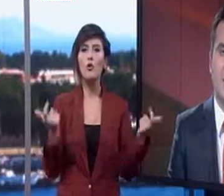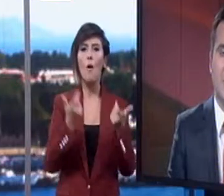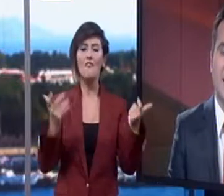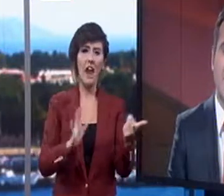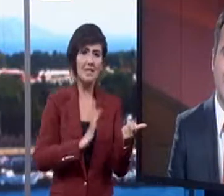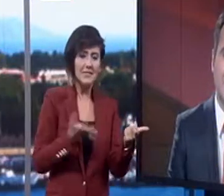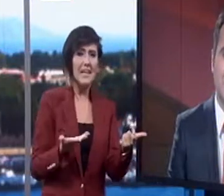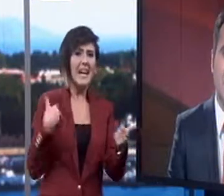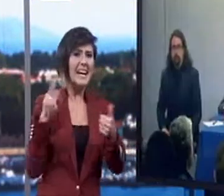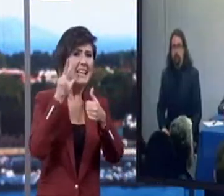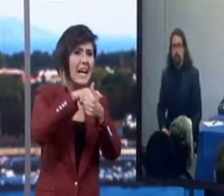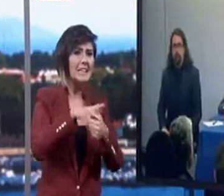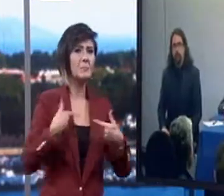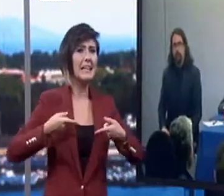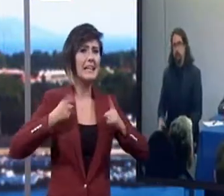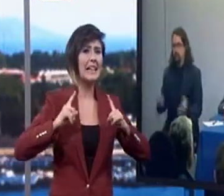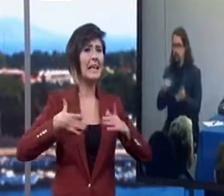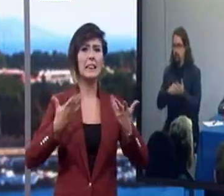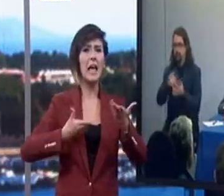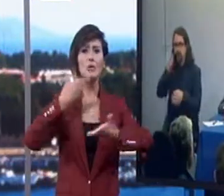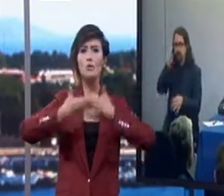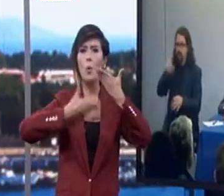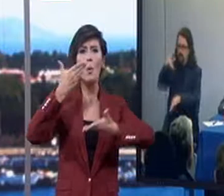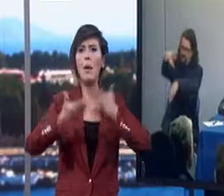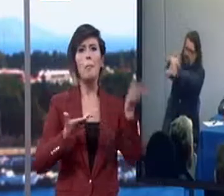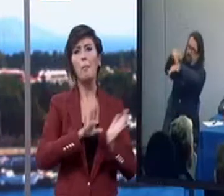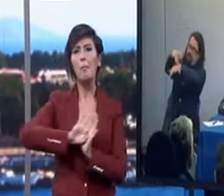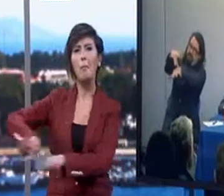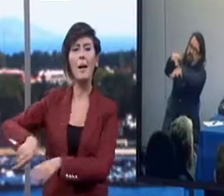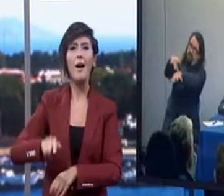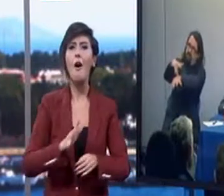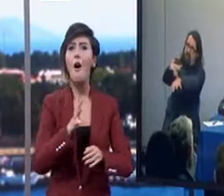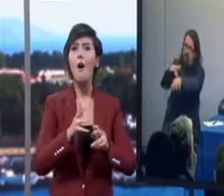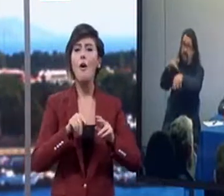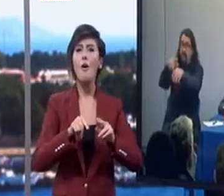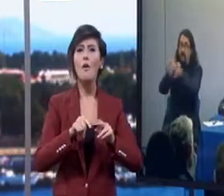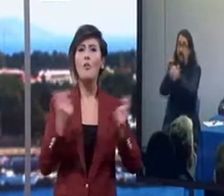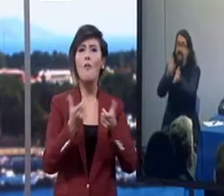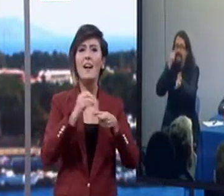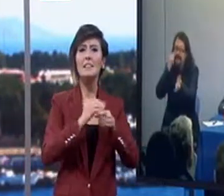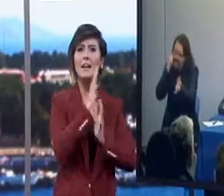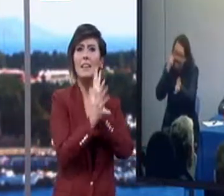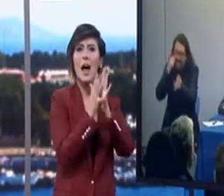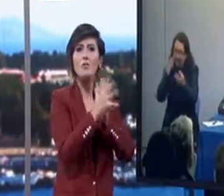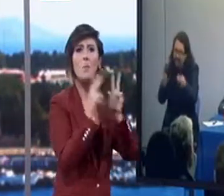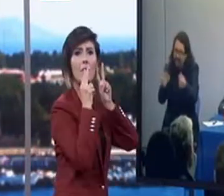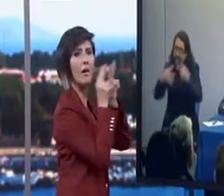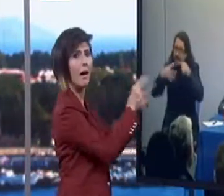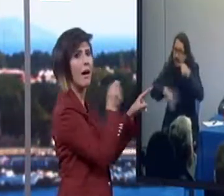Ancak katılımcılar yetkililerin ne söylediğinden ziyade konferansta görev alan işaret dili tercümanına dikkat kesildi.